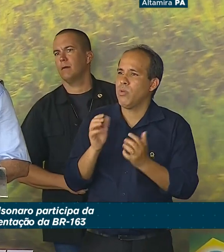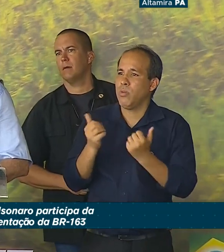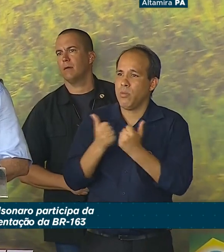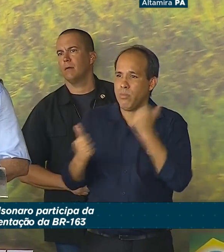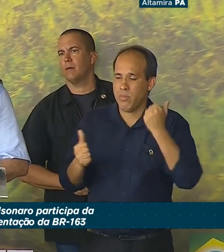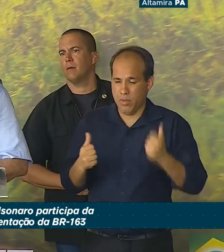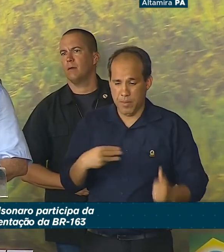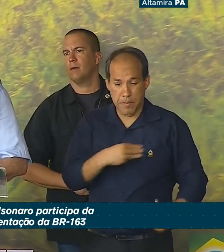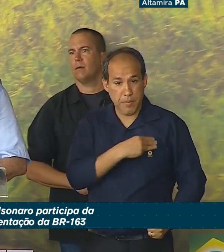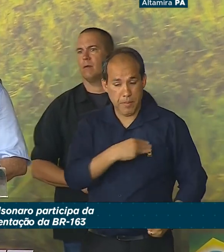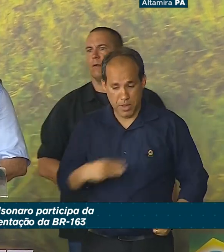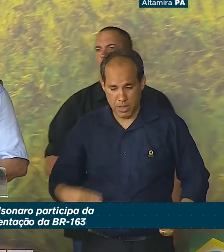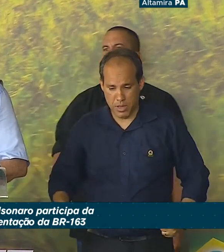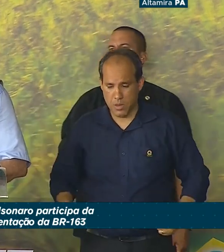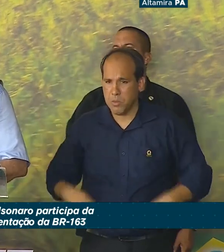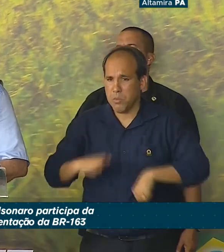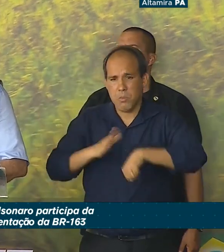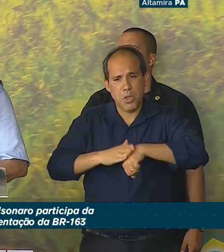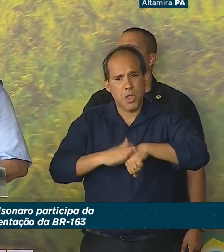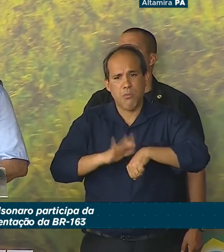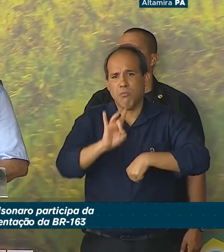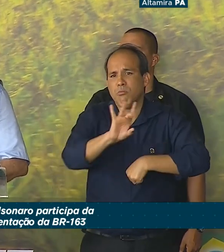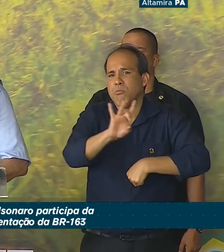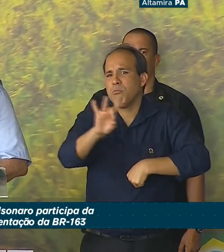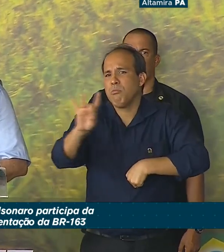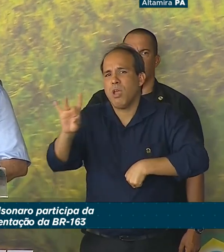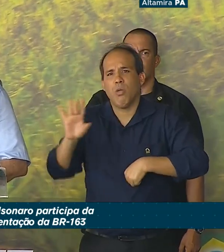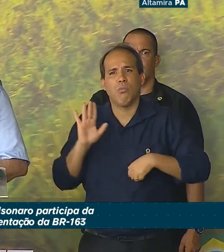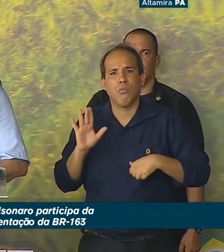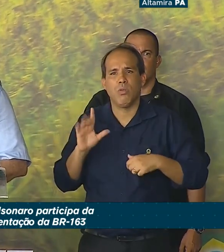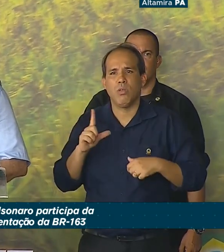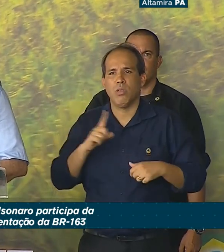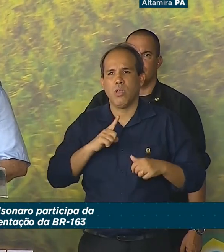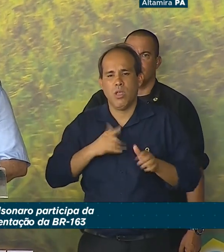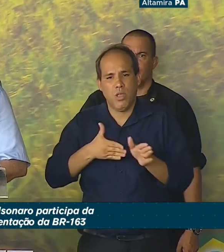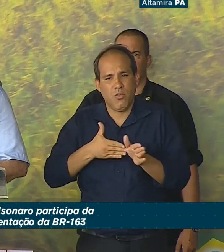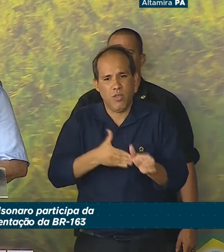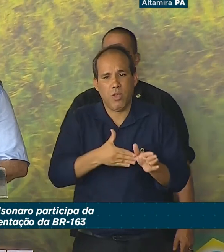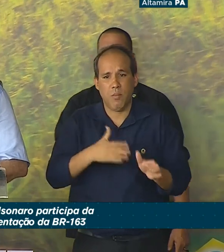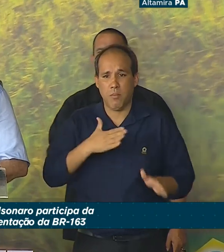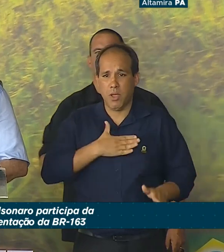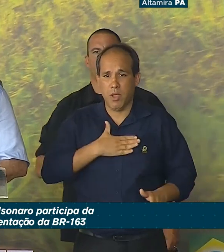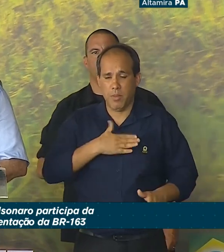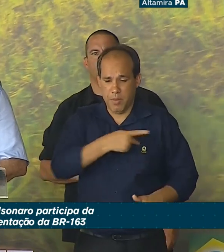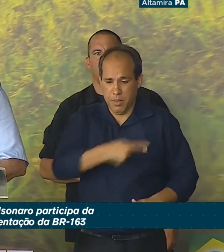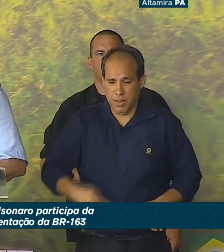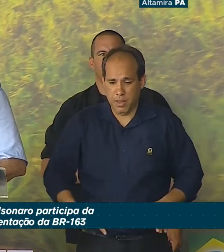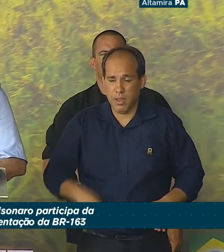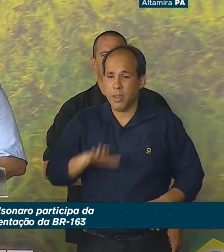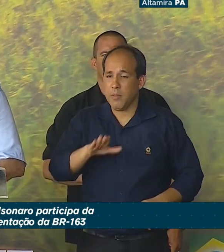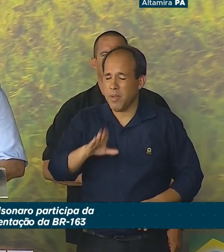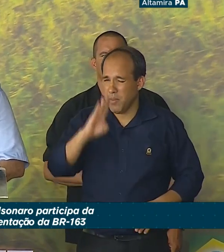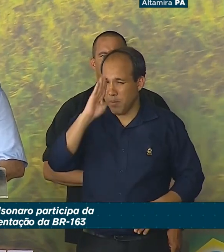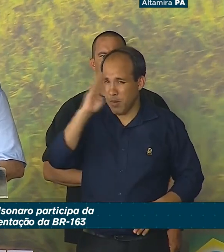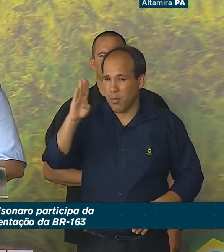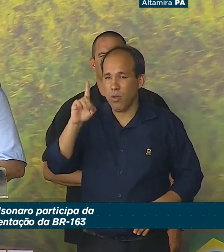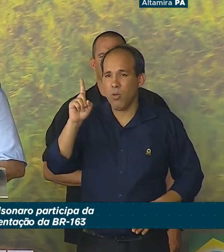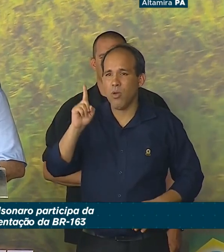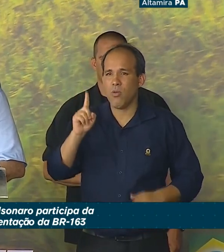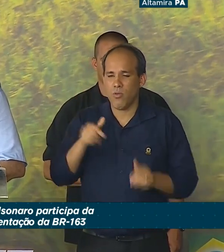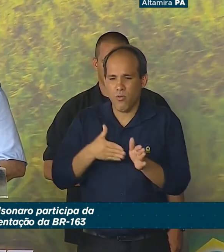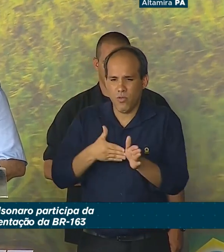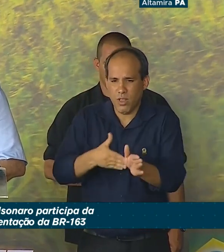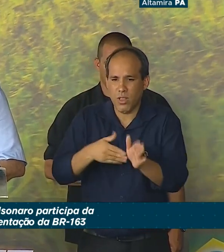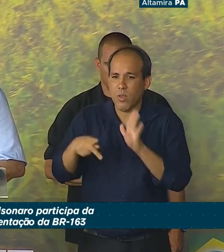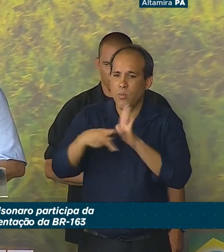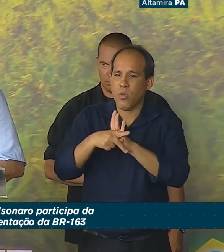ministros com independência. Deve lealdade ao seu presidente, mas, acima de tudo,